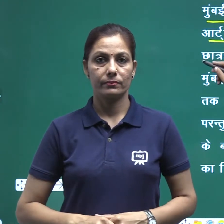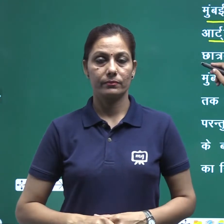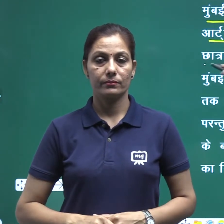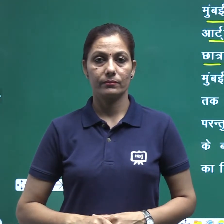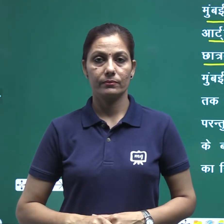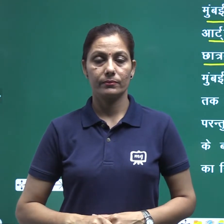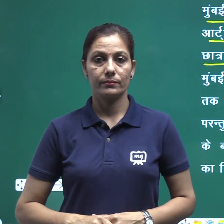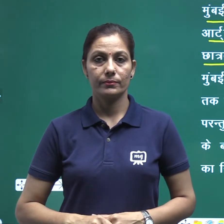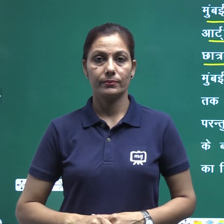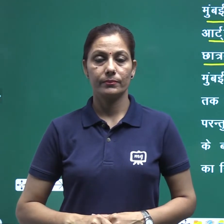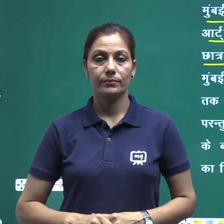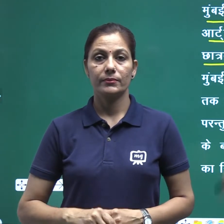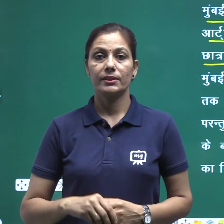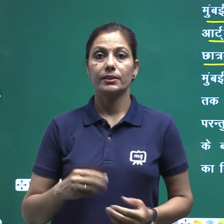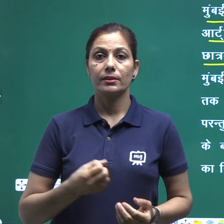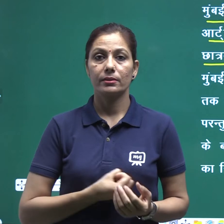छात्रवृत्ति मिली